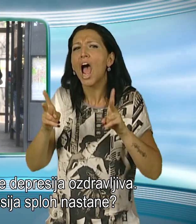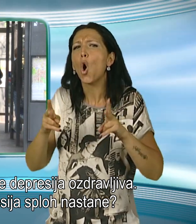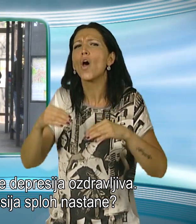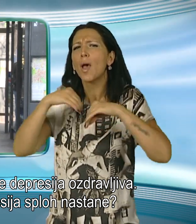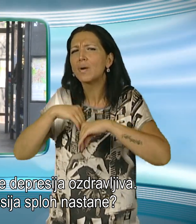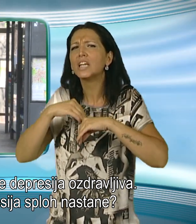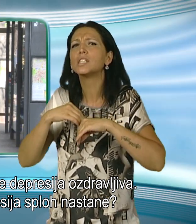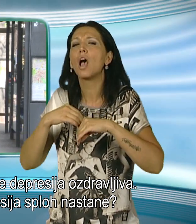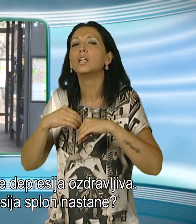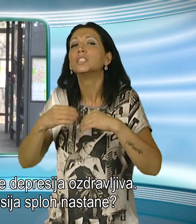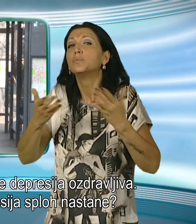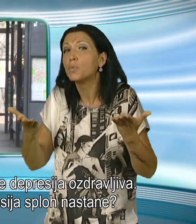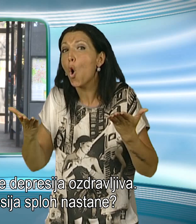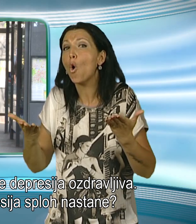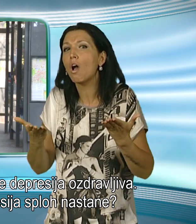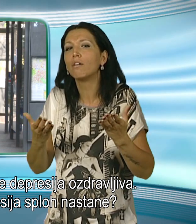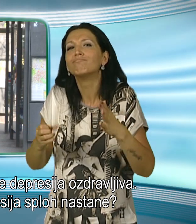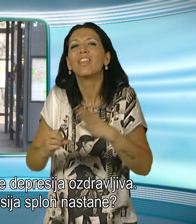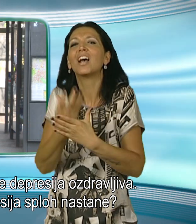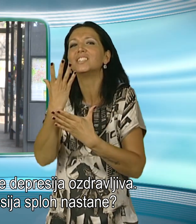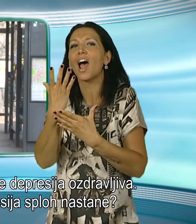Toda, kako depresija sploh nastane?